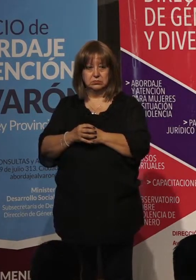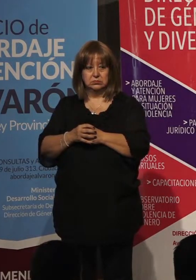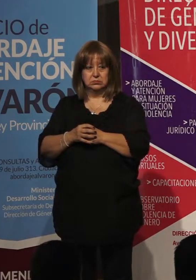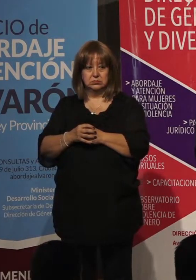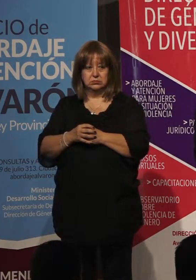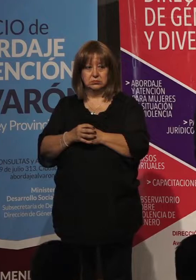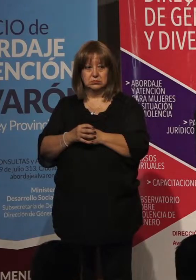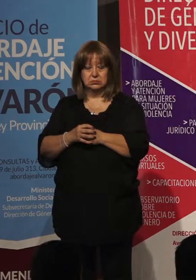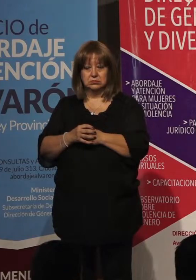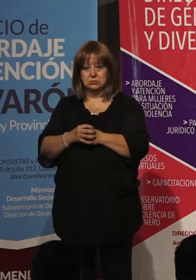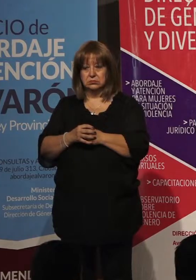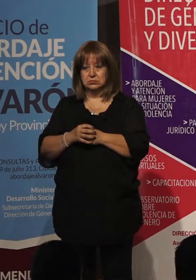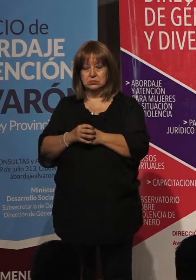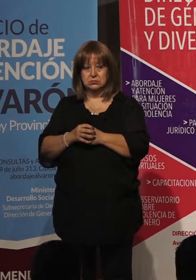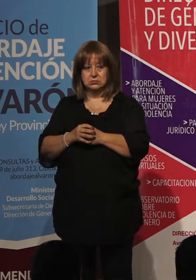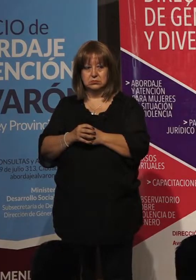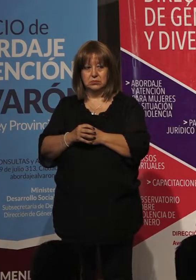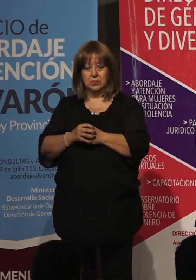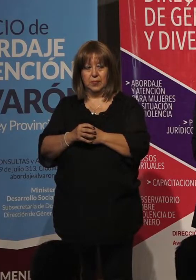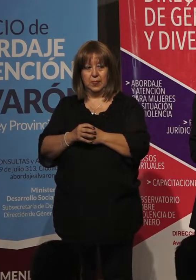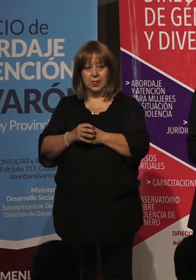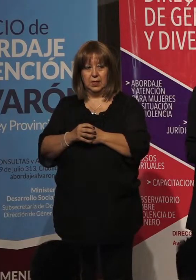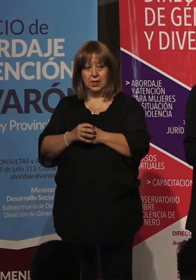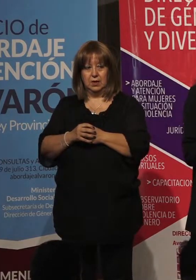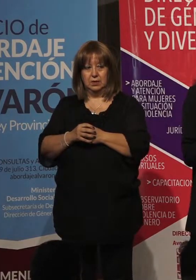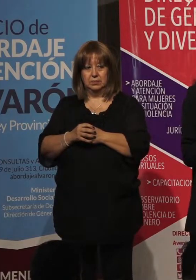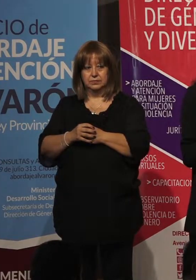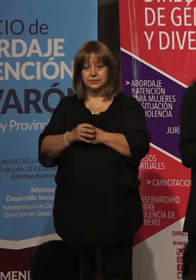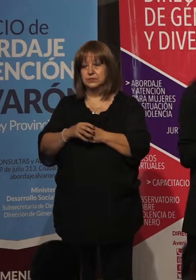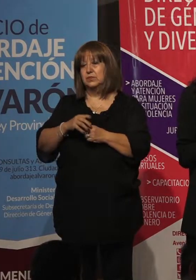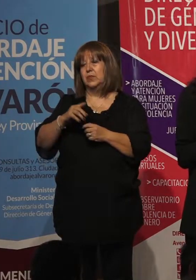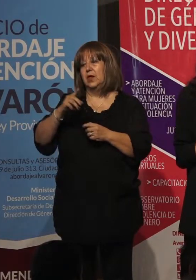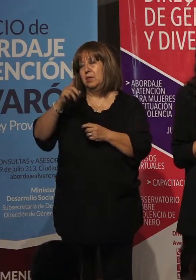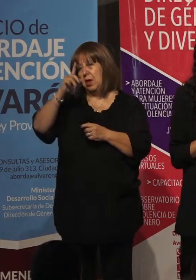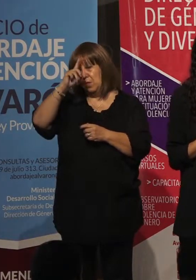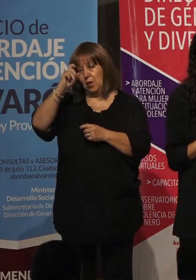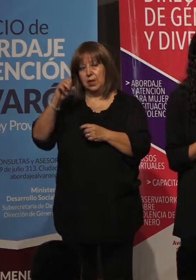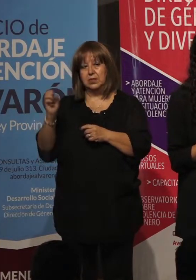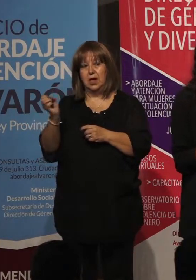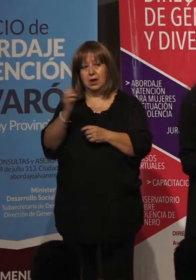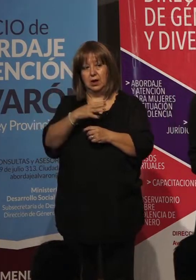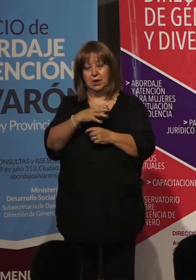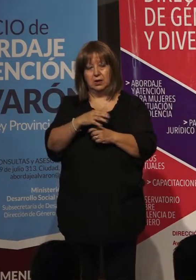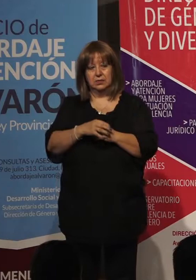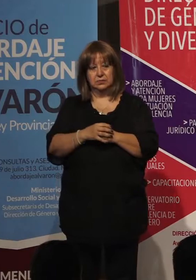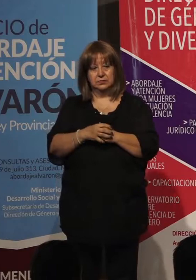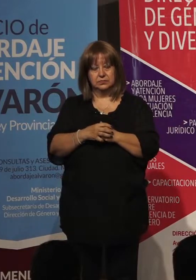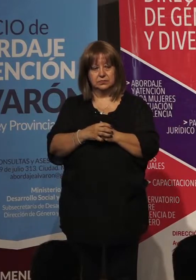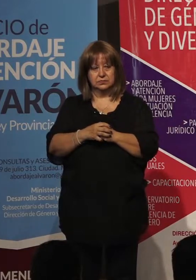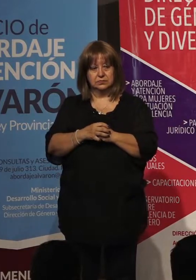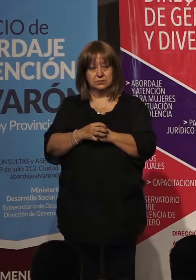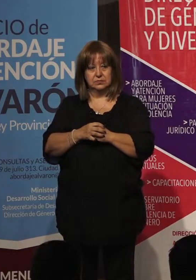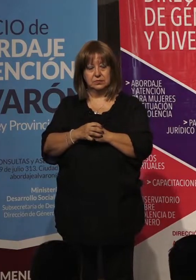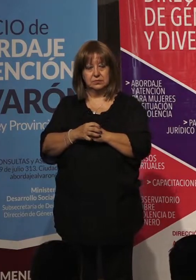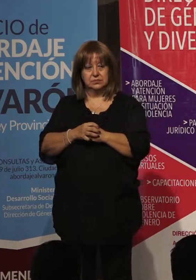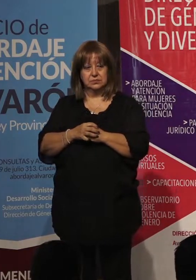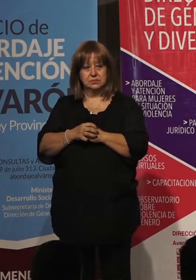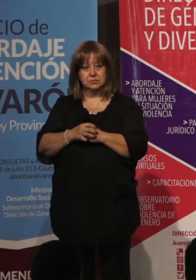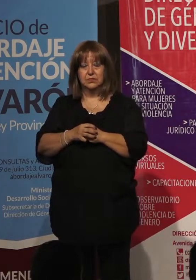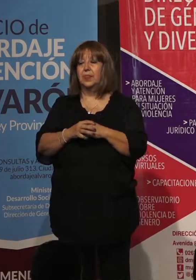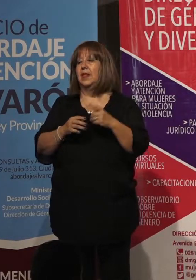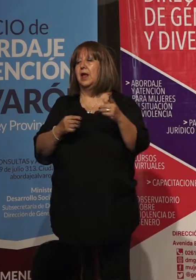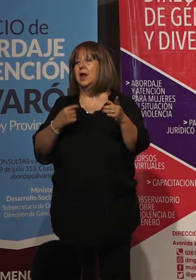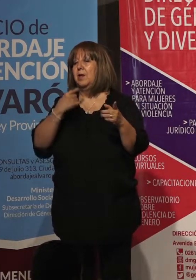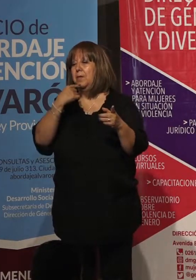Bien. ¿Su hija es menor de edad? No, ya no. ¿Quería denunciar ella? No. Bien. Usted